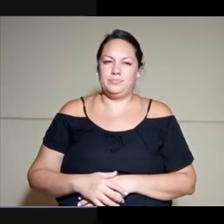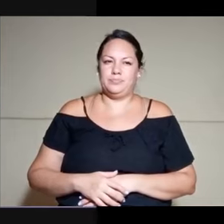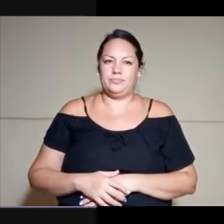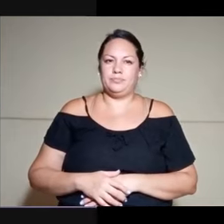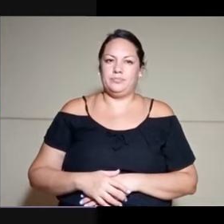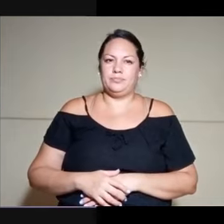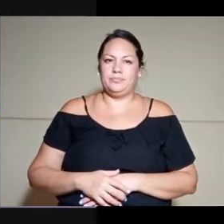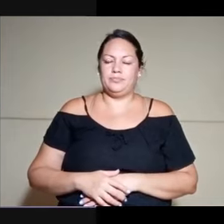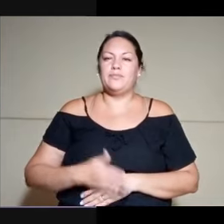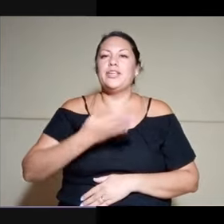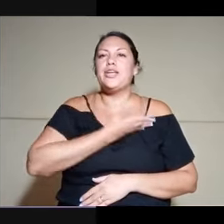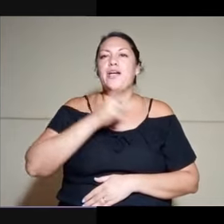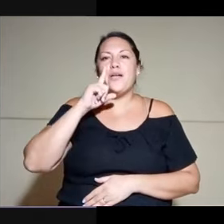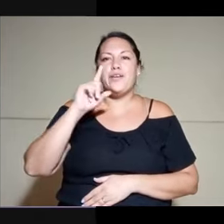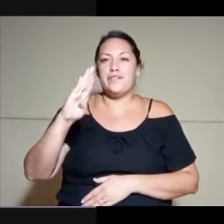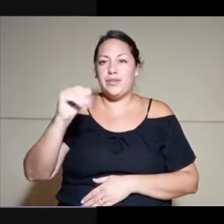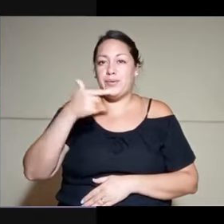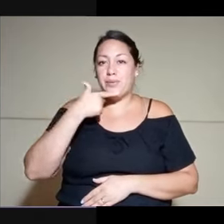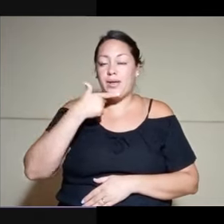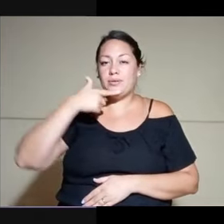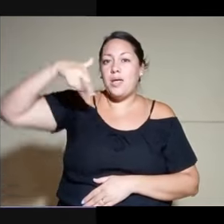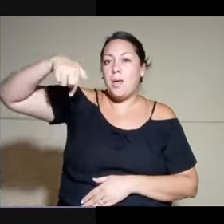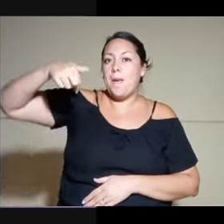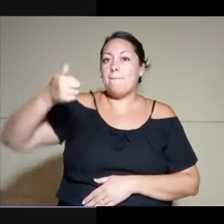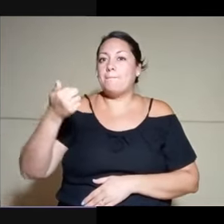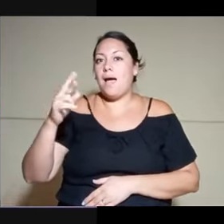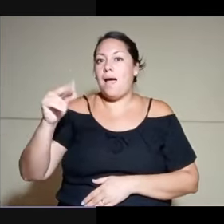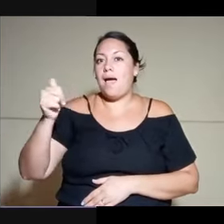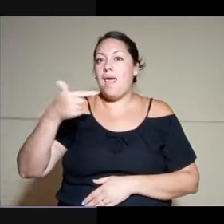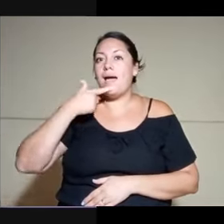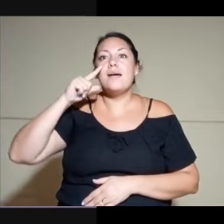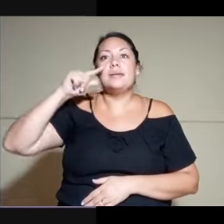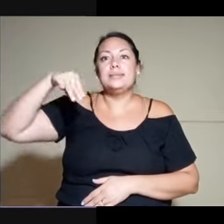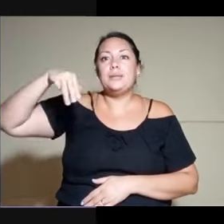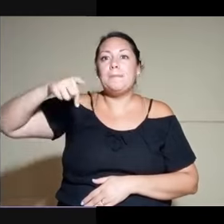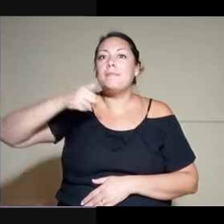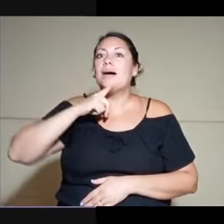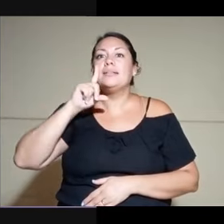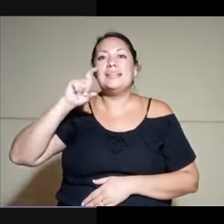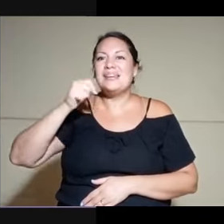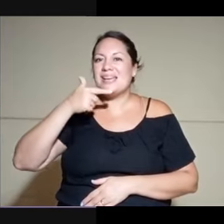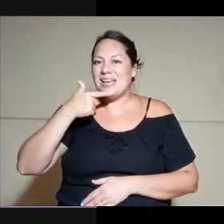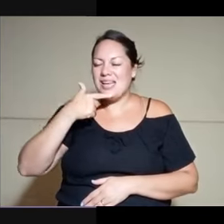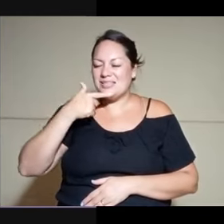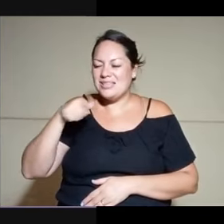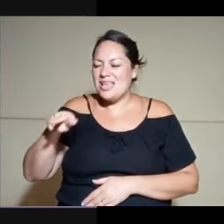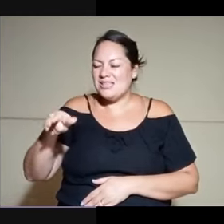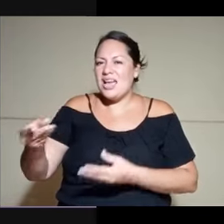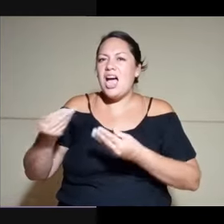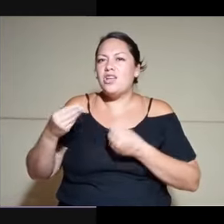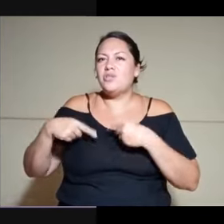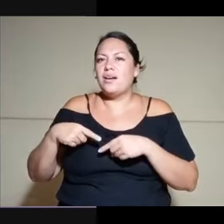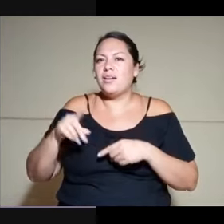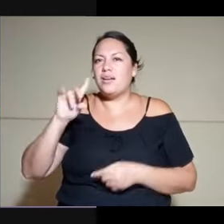excepto estos dos, el que hacía el 6 y el que hacía el 3, el 4, y tiene fibras parasimpáticas, el tercer